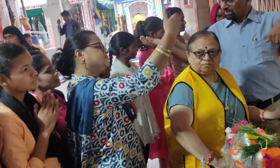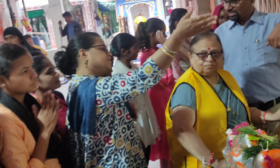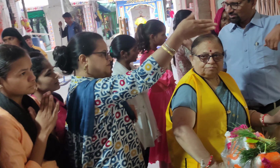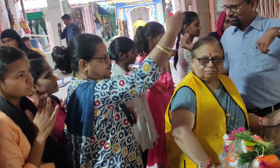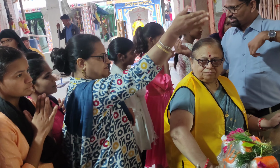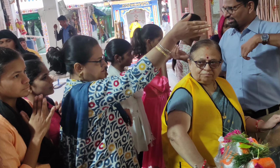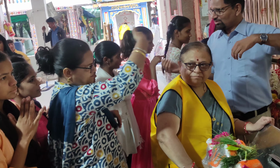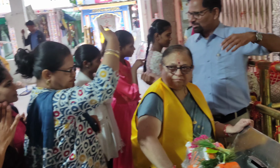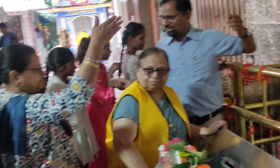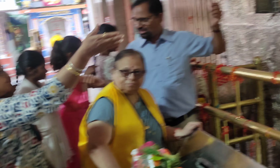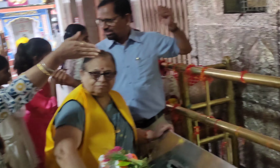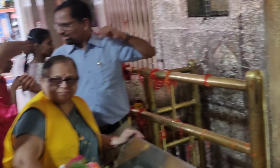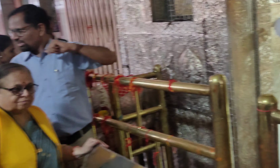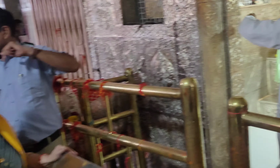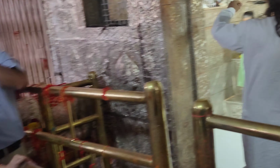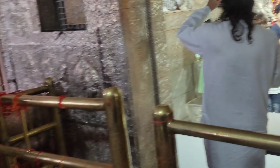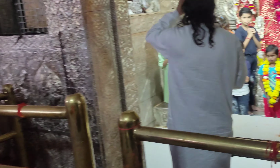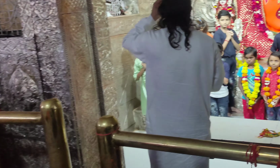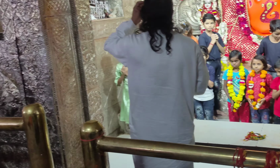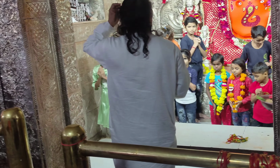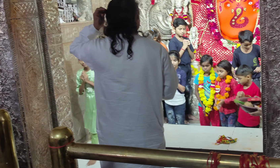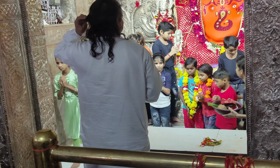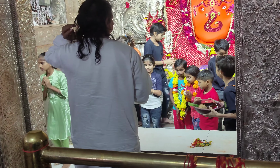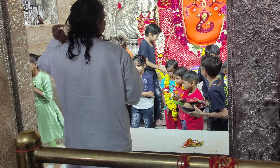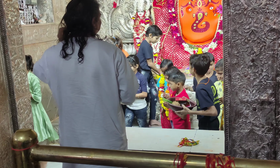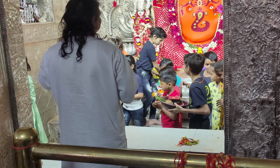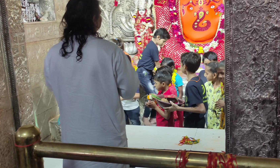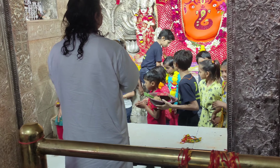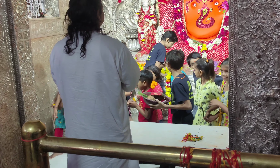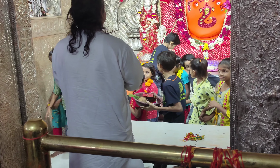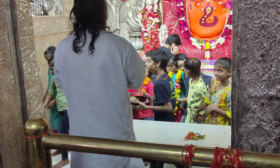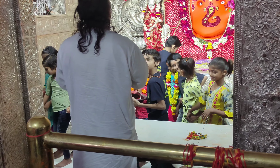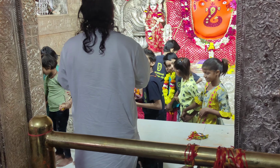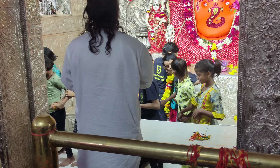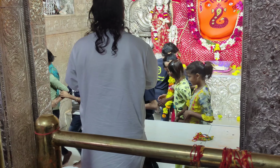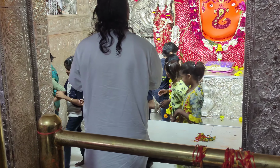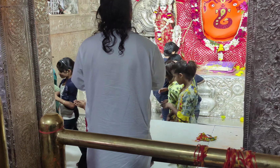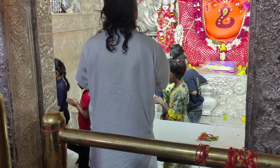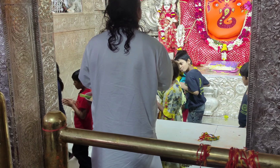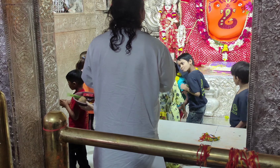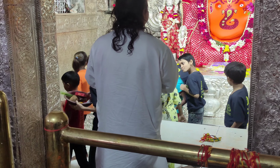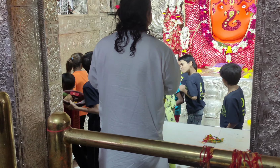बाकी बच्चे आ जाओ, बाकी एक मिनट वो वाले बाहर ले लो, दूसरे अंदर चले जाओ।